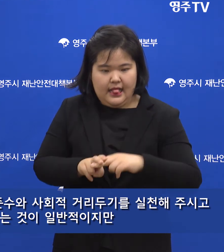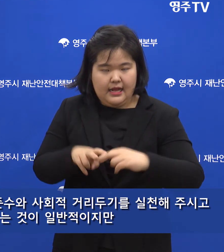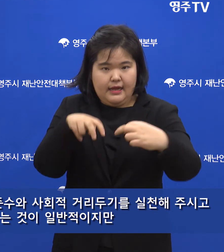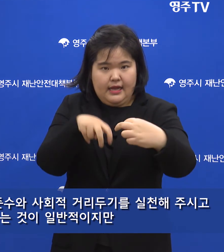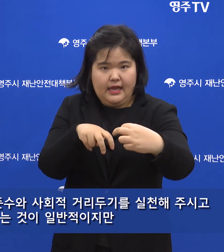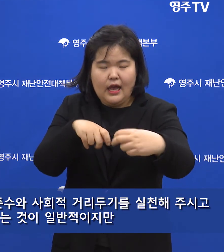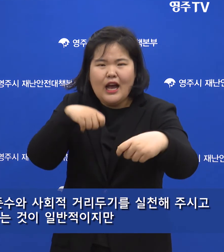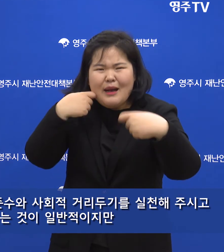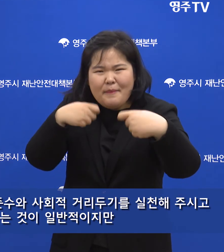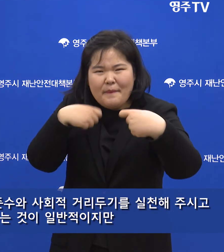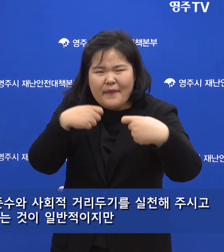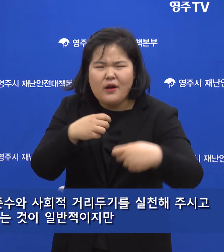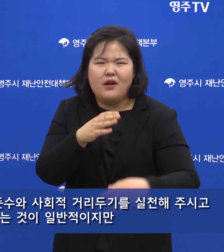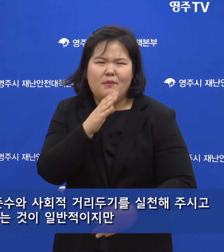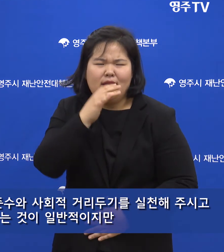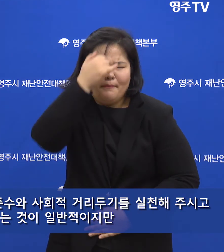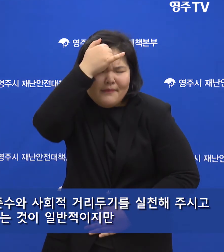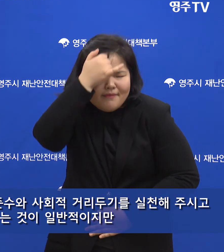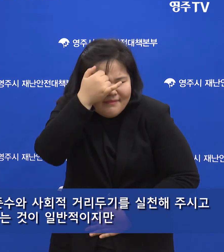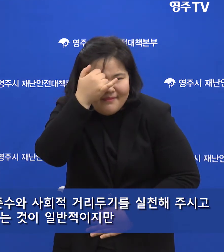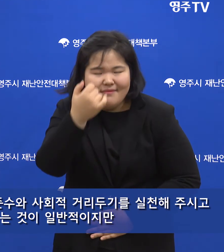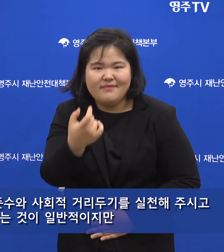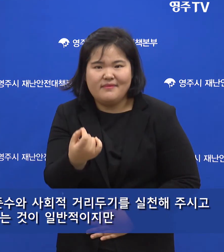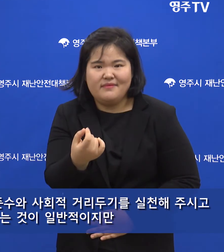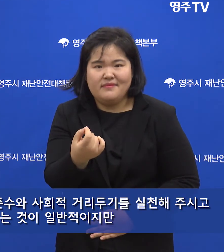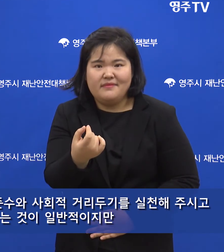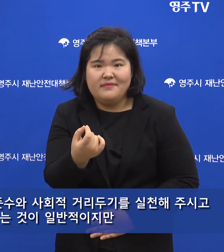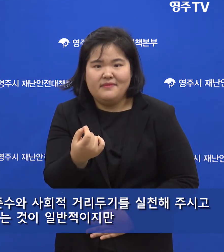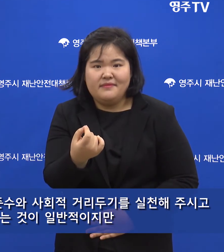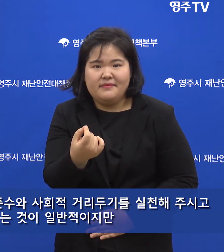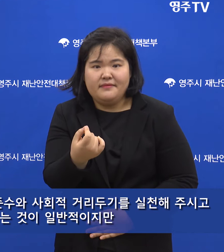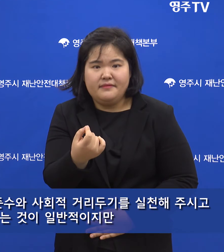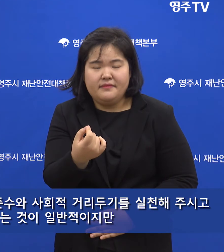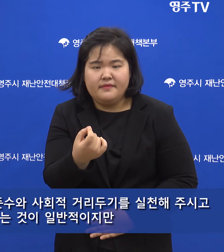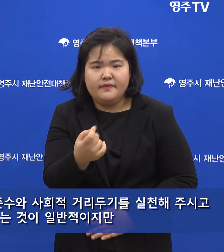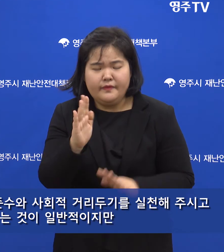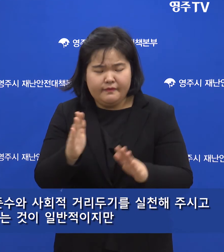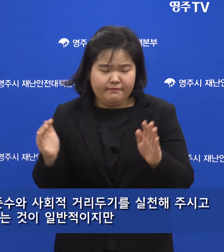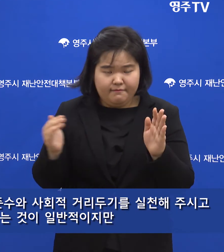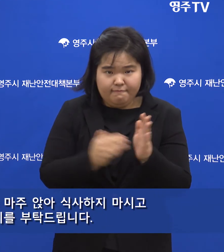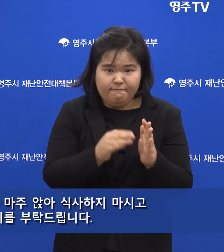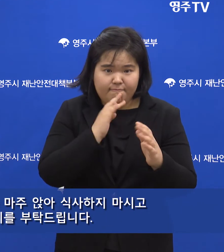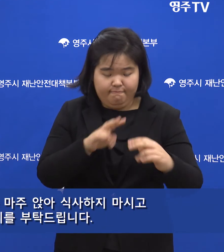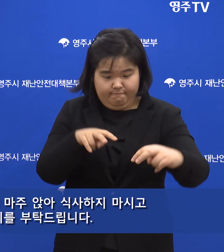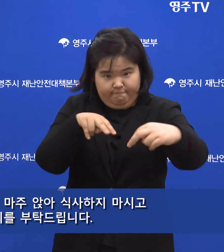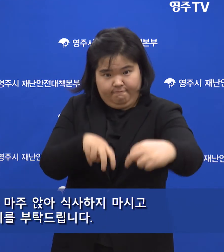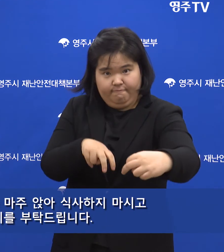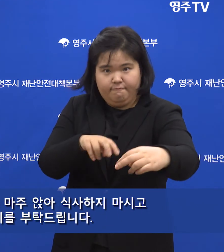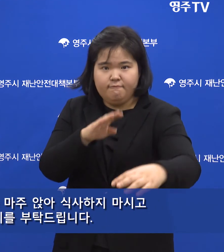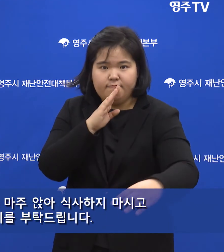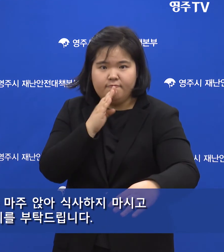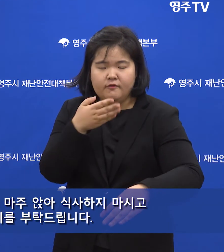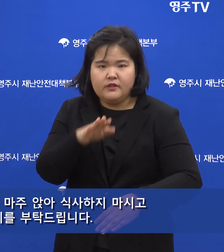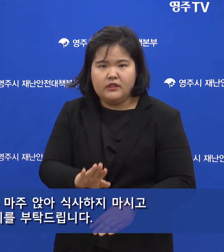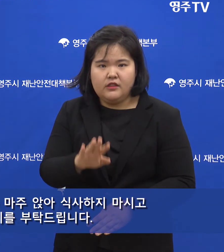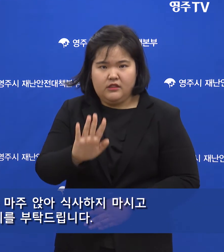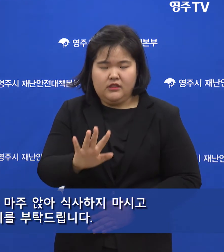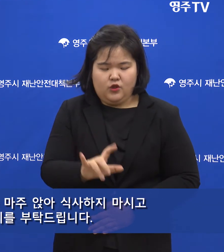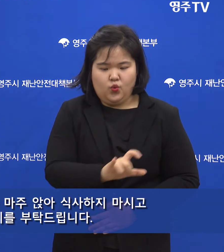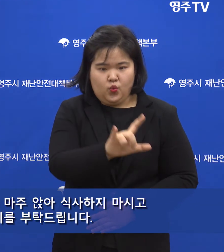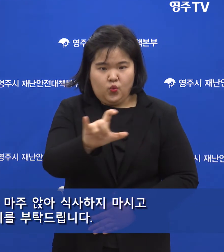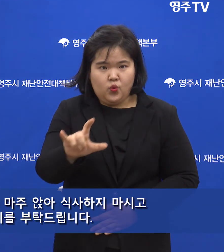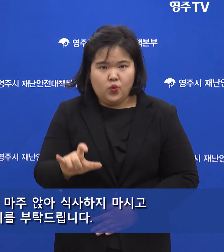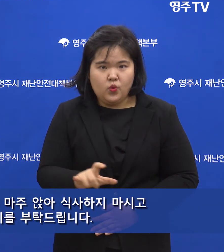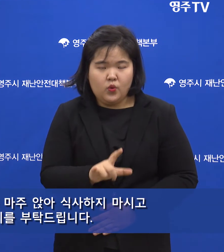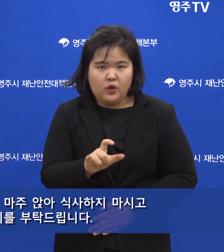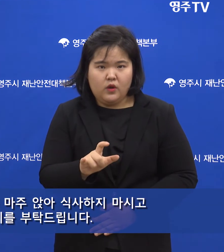것이 일반적인 예고 또 그렇게 우리가 진행해 왔습니다만 이 기간 동안 코로나가 이렇게